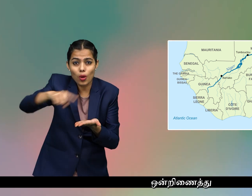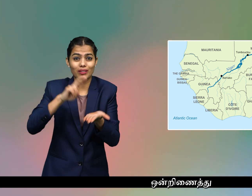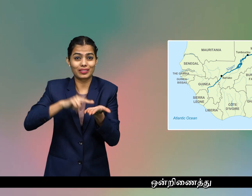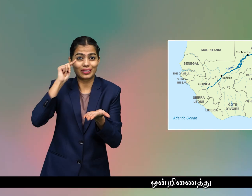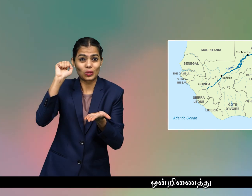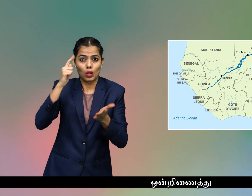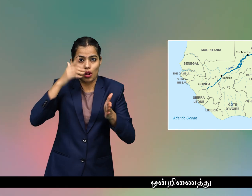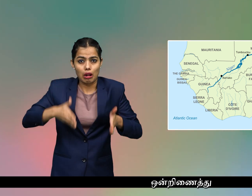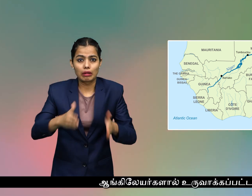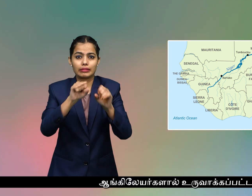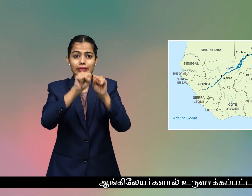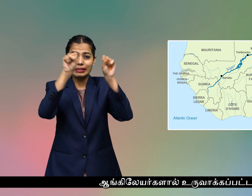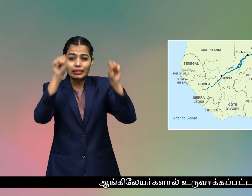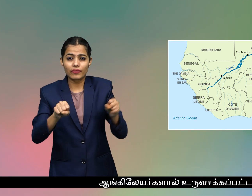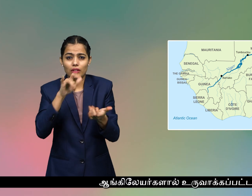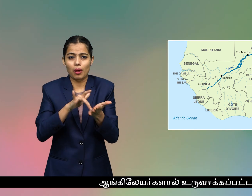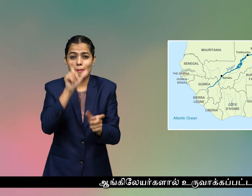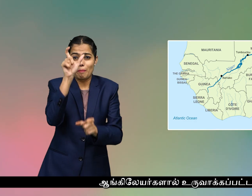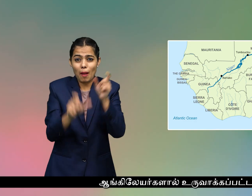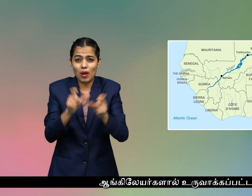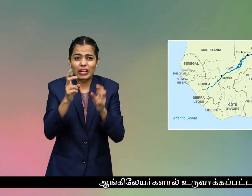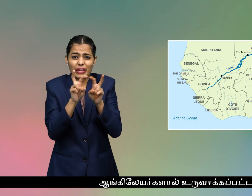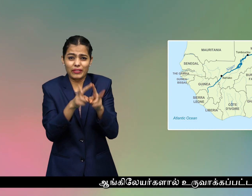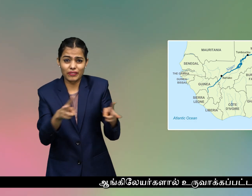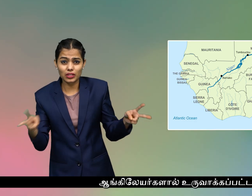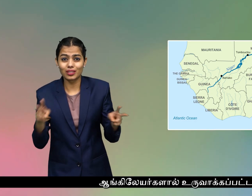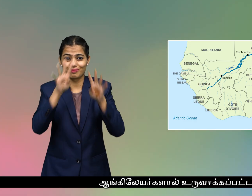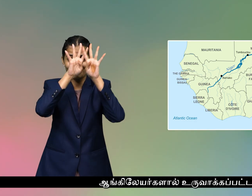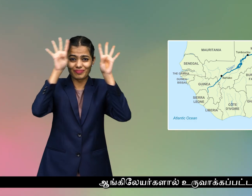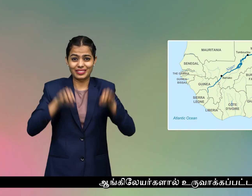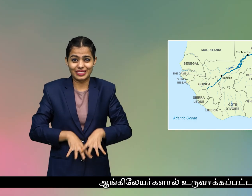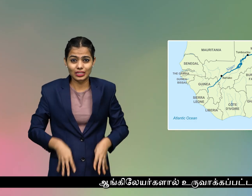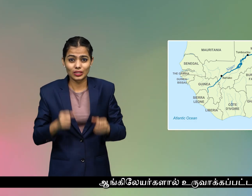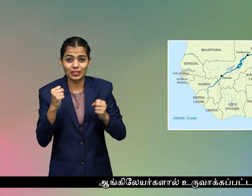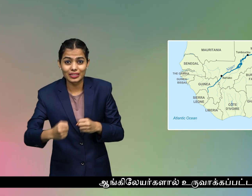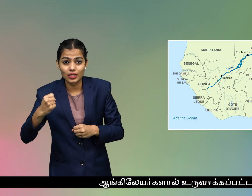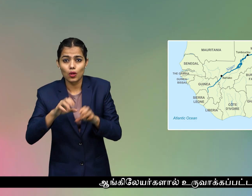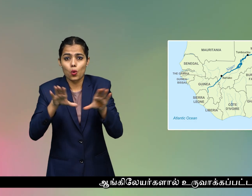பகுதிகளை ஒன்றிணைத்து ஆங்கிலேயர்களால் உருவாக்கப்பட்டது.